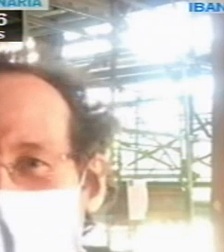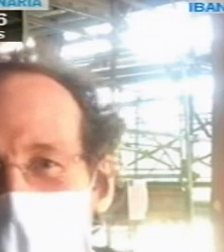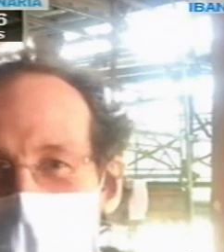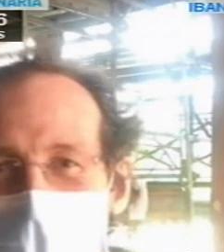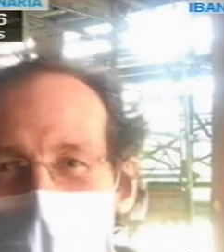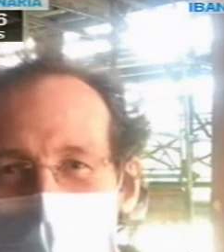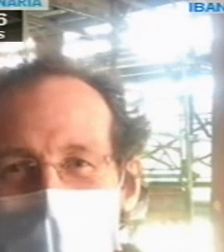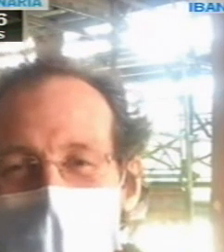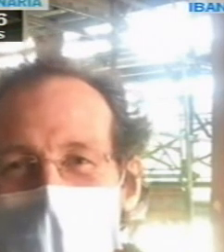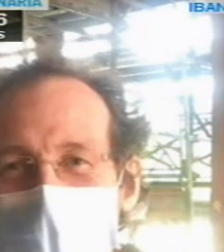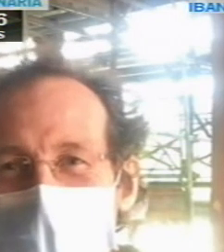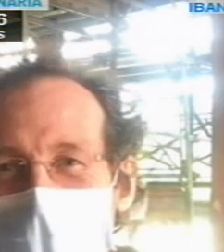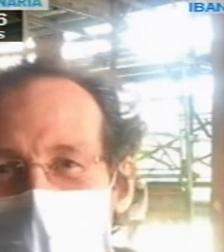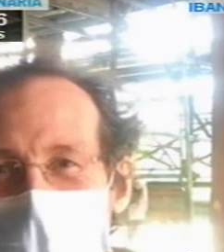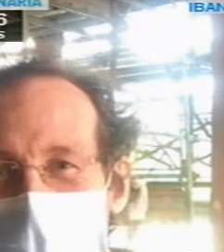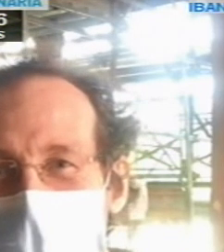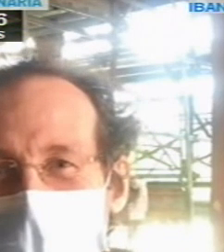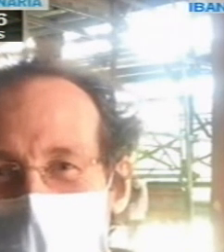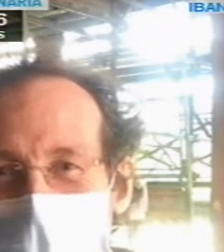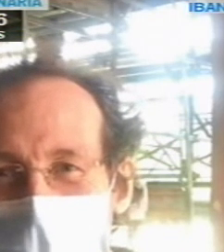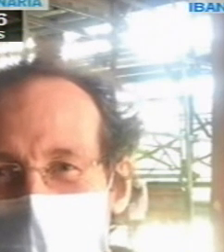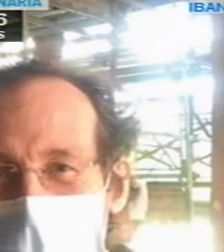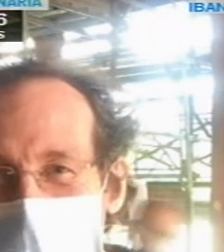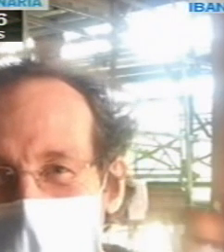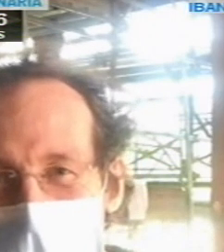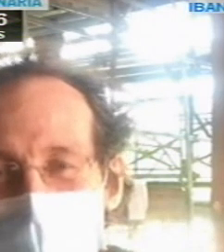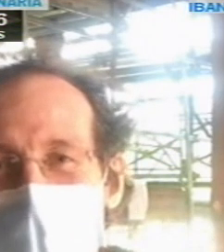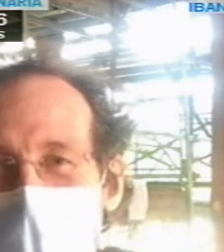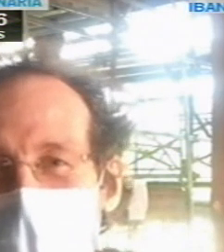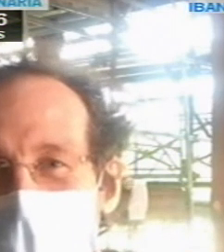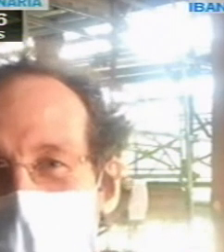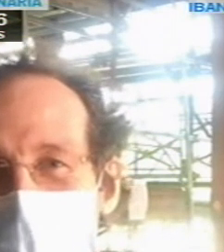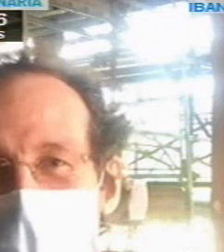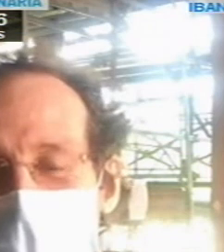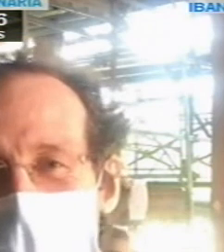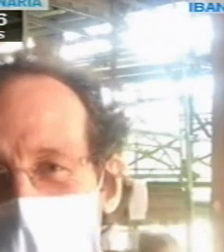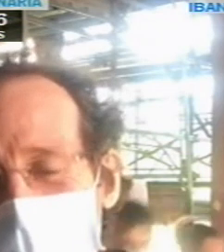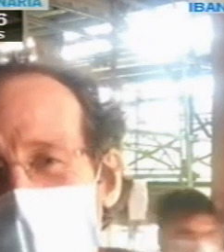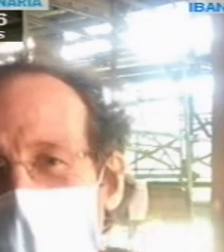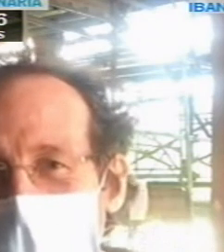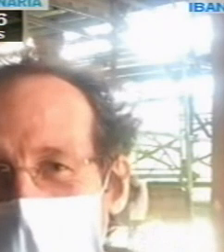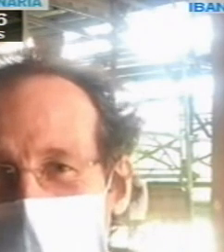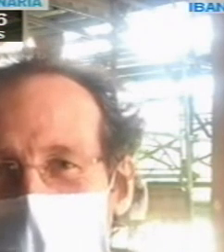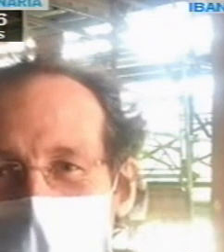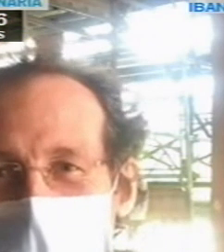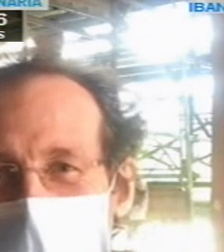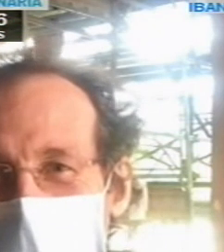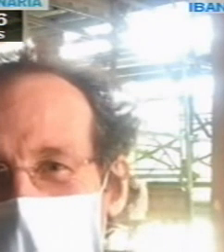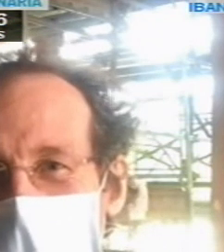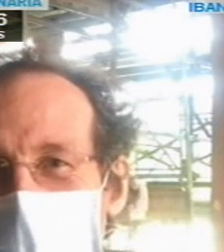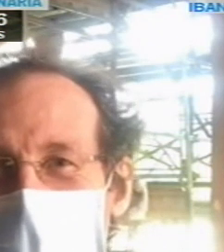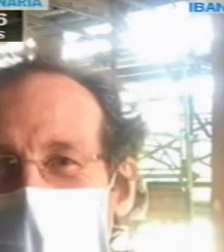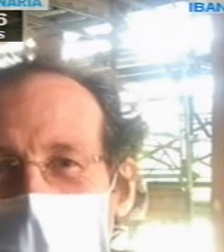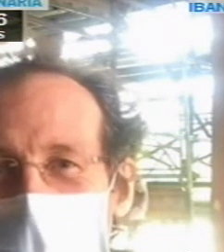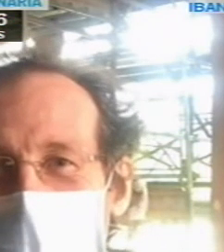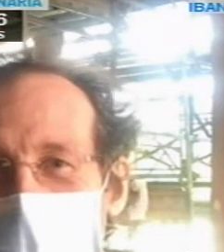di sentire anche i bassanesi stessi, fare una sorta di referendum per capire quale potrebbe essere la soluzione migliore. Non è mancato chi ci ha detto insomma